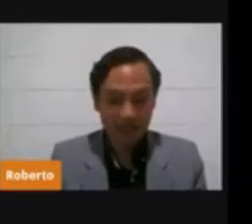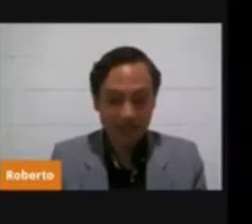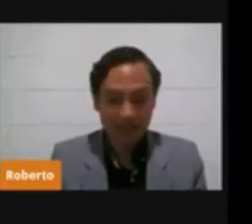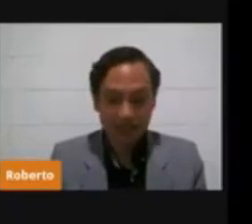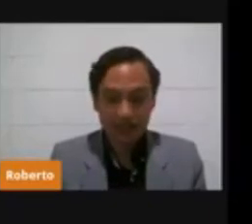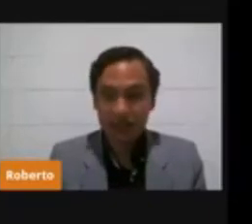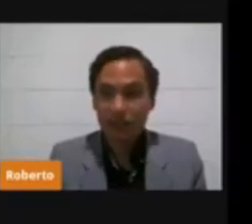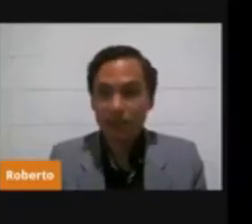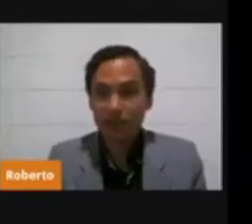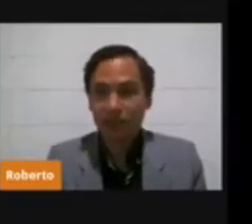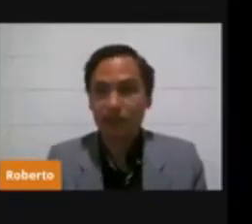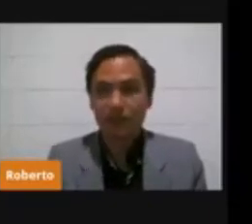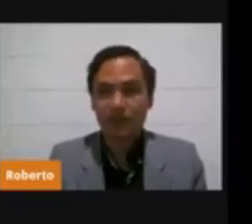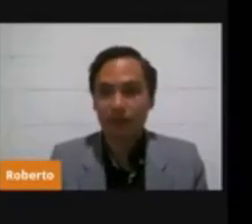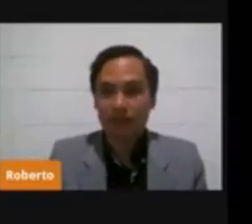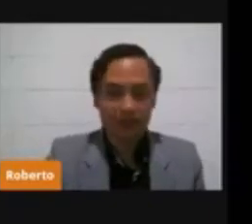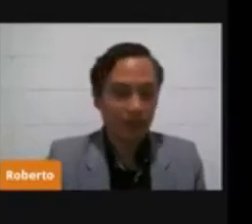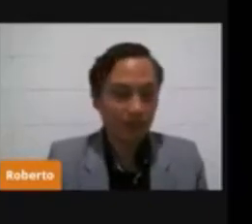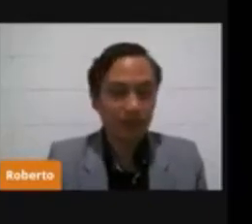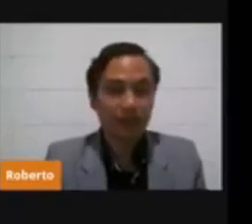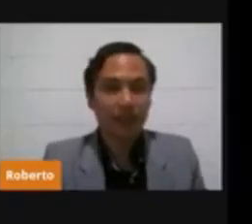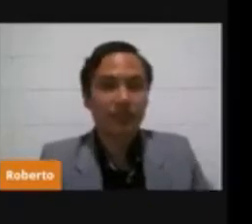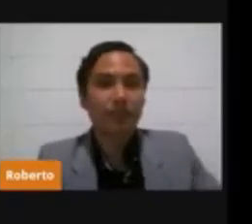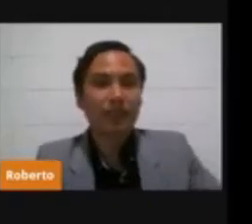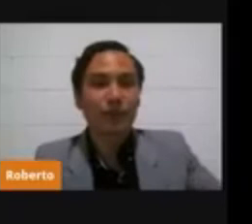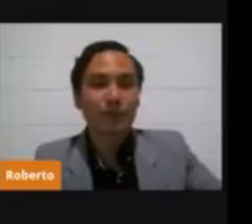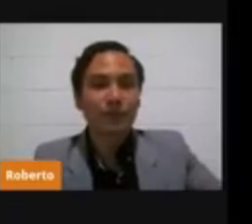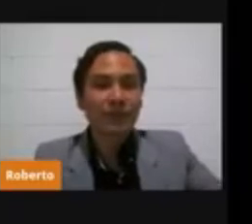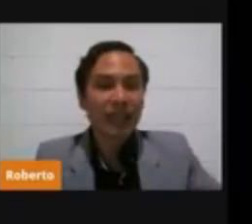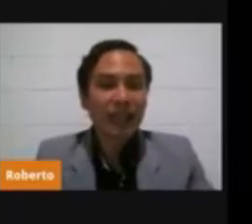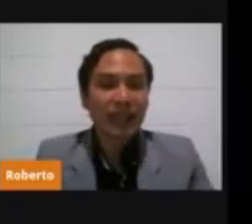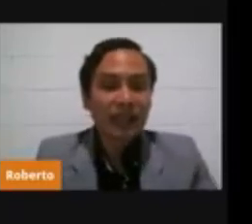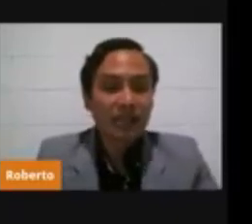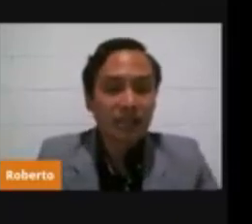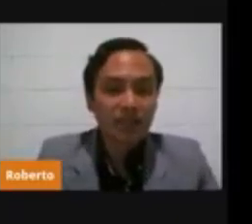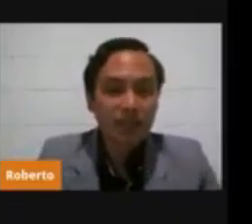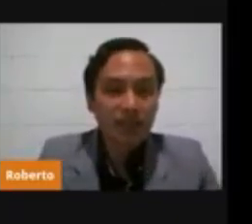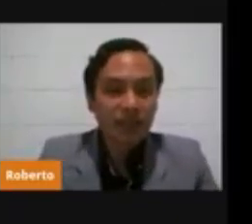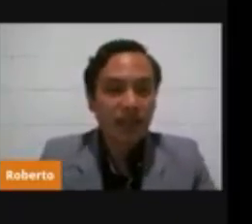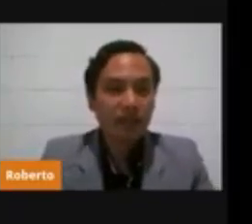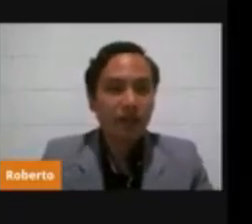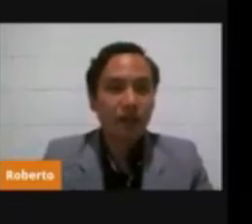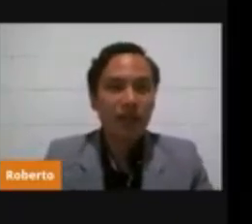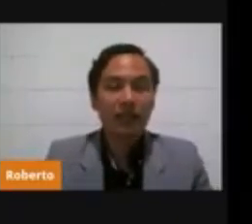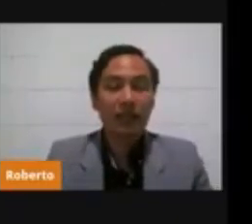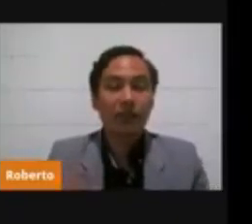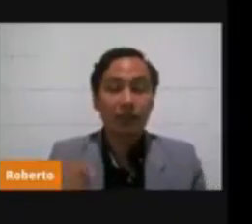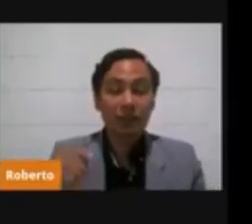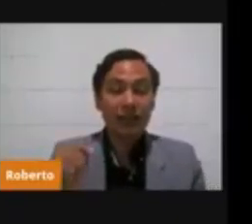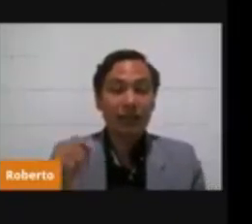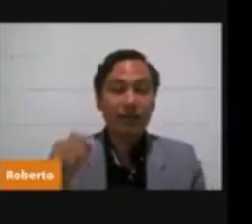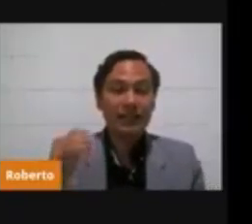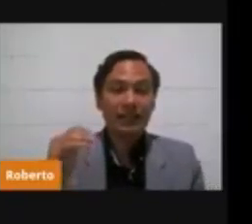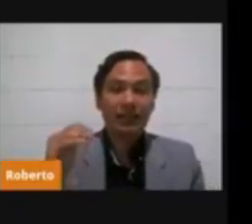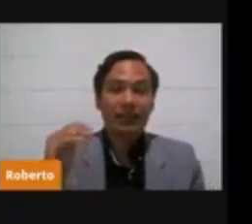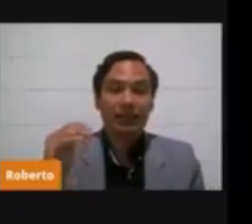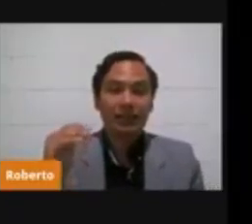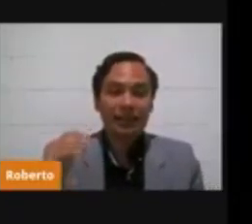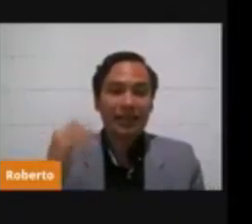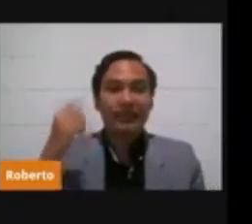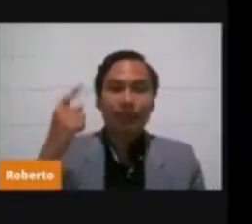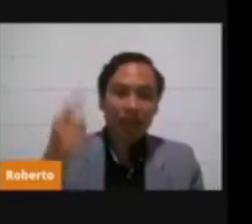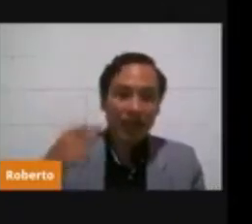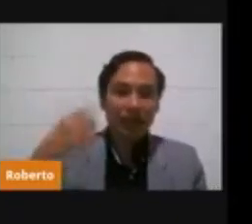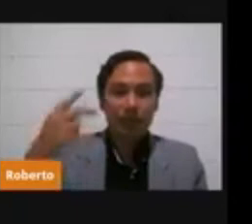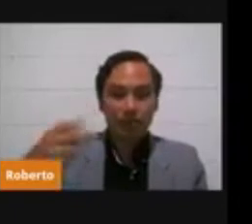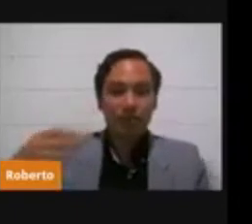A ver, ¿será que si me veo? Sí, ahí estoy. Perdón. Entonces mencionaba el enfoque humano, el enfoque médico es